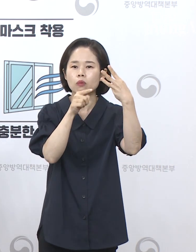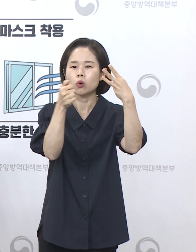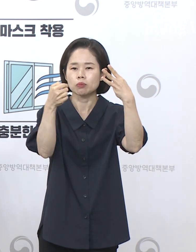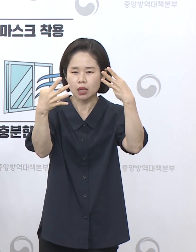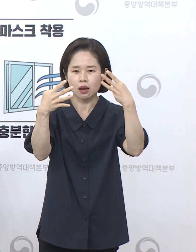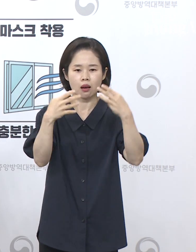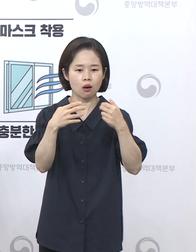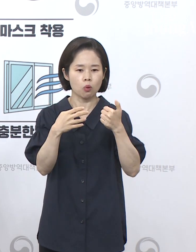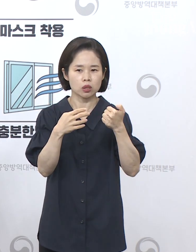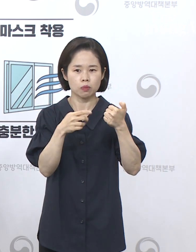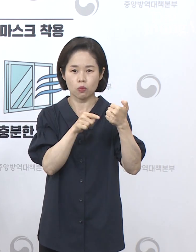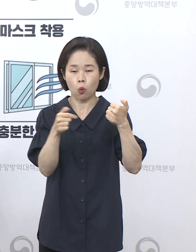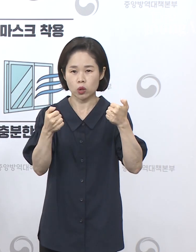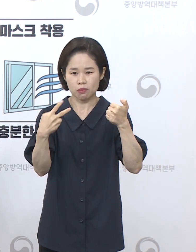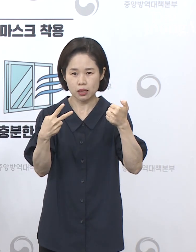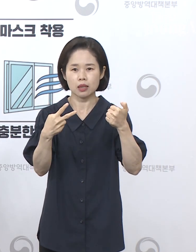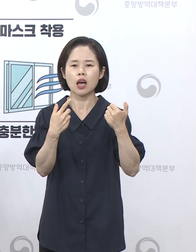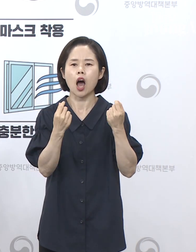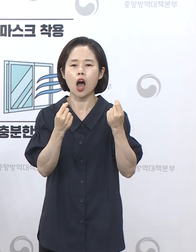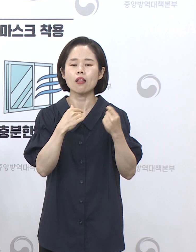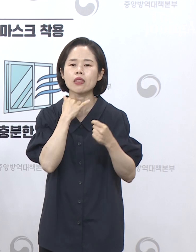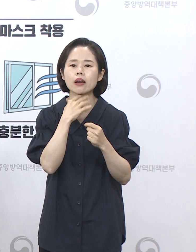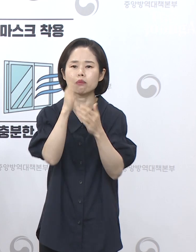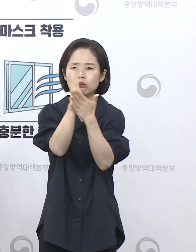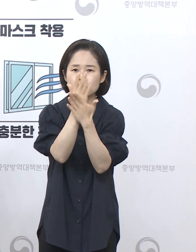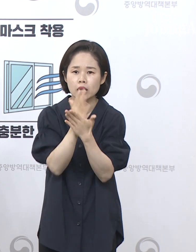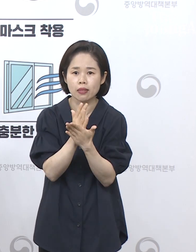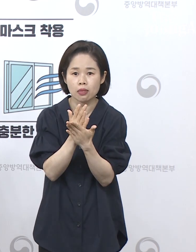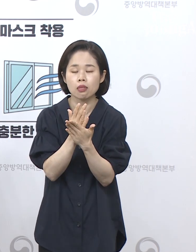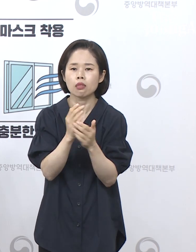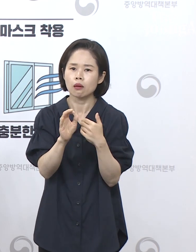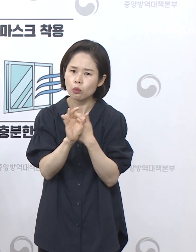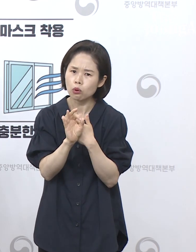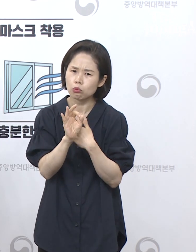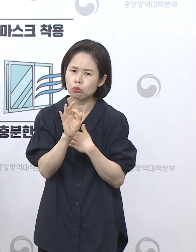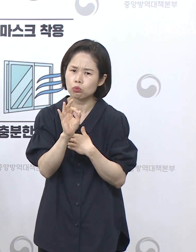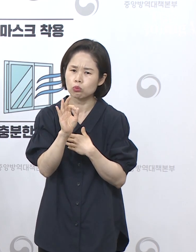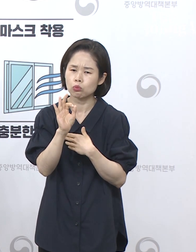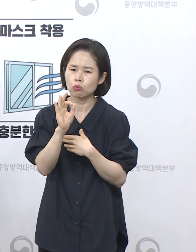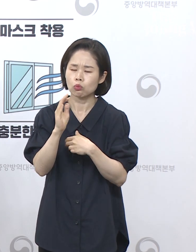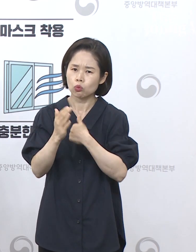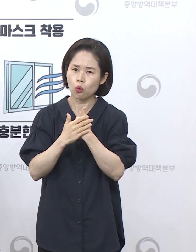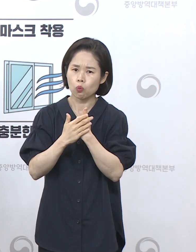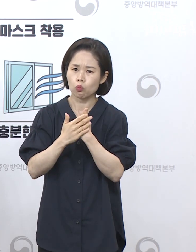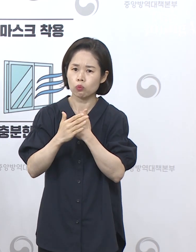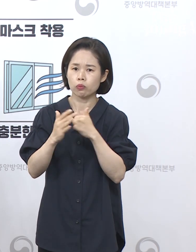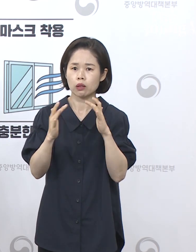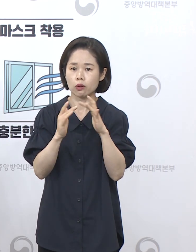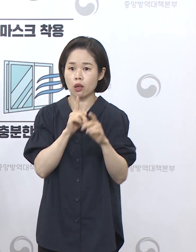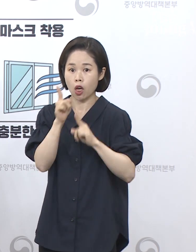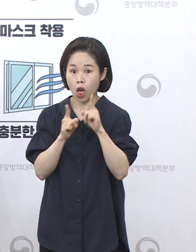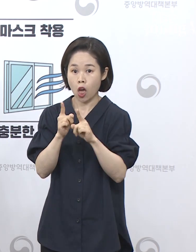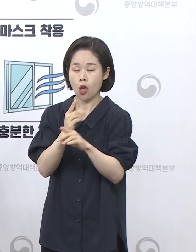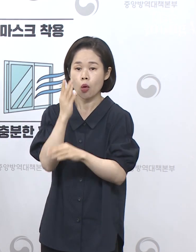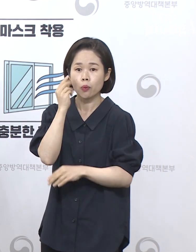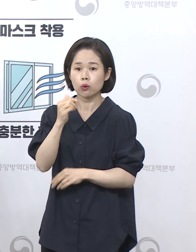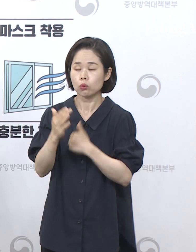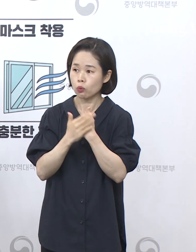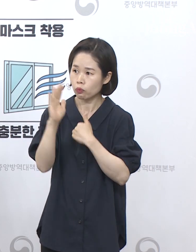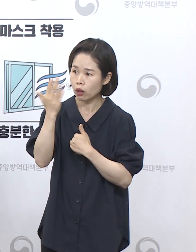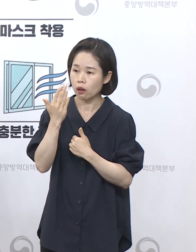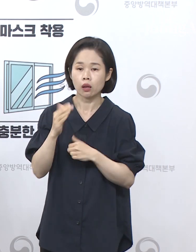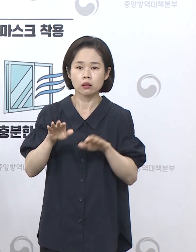또 선착순 예약이 아님에도 예약 시점에 사전 예약 시점에 예약이 몰리는 이유는 무엇이라고